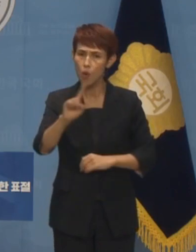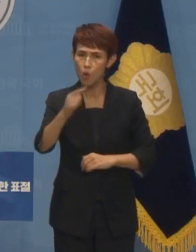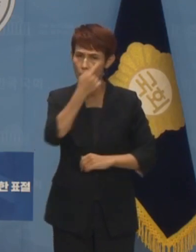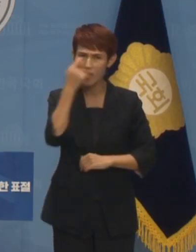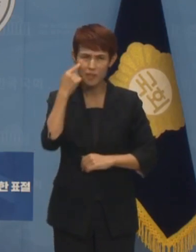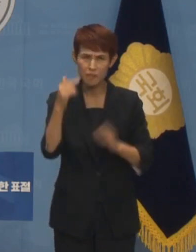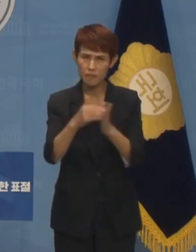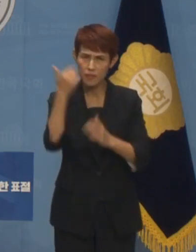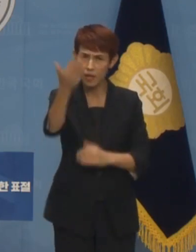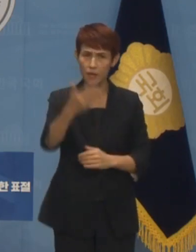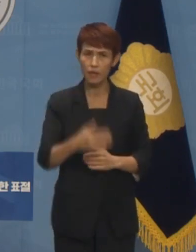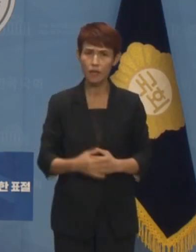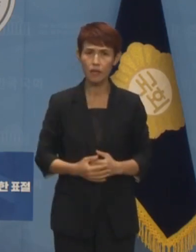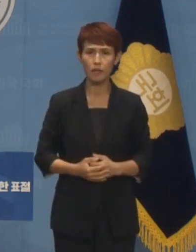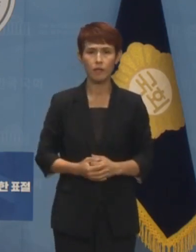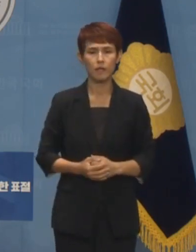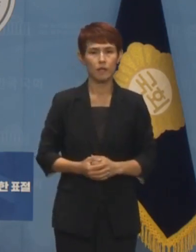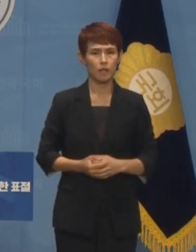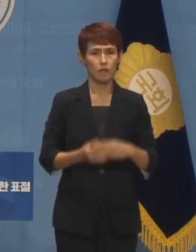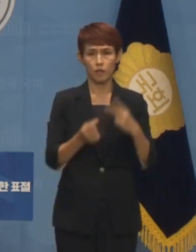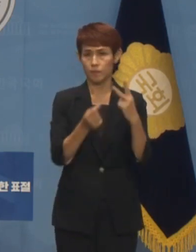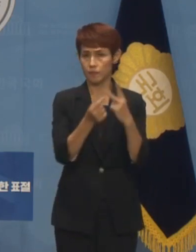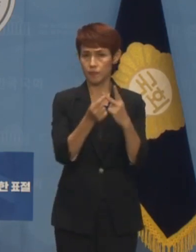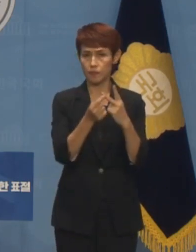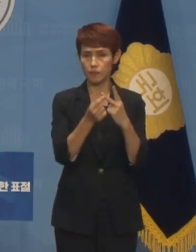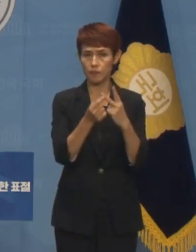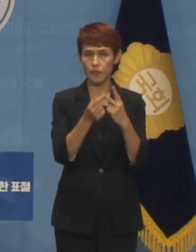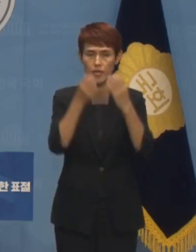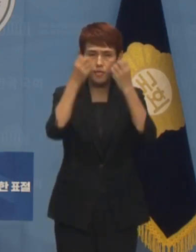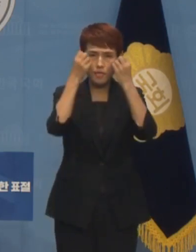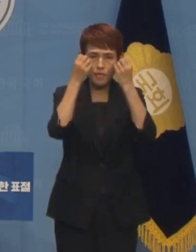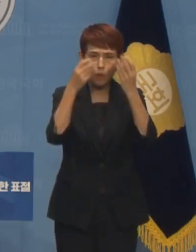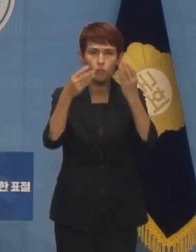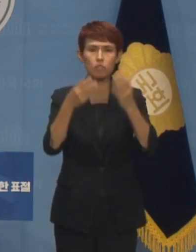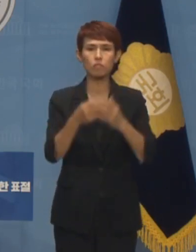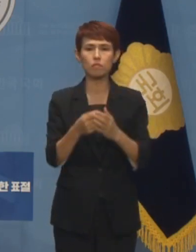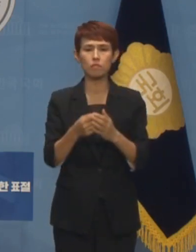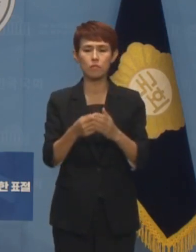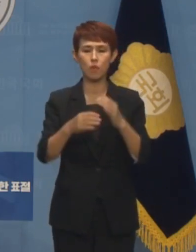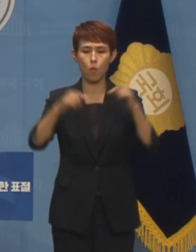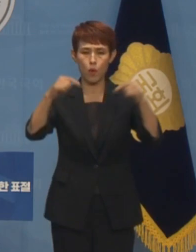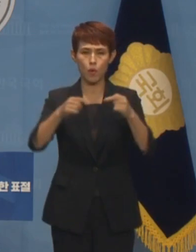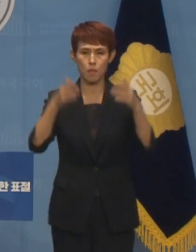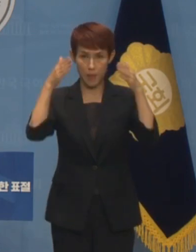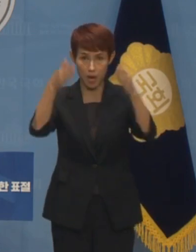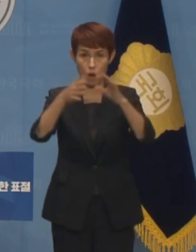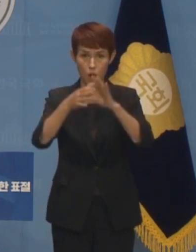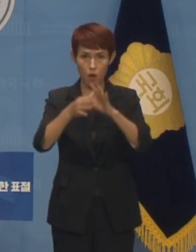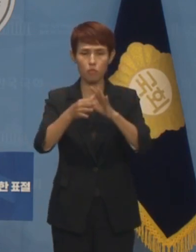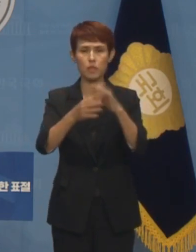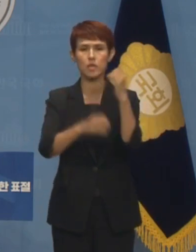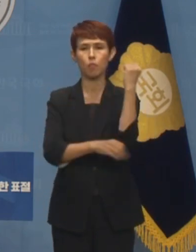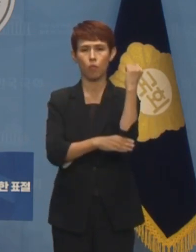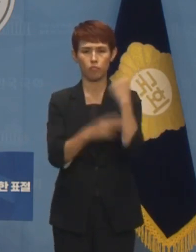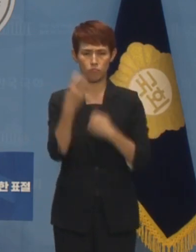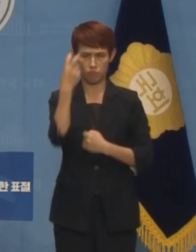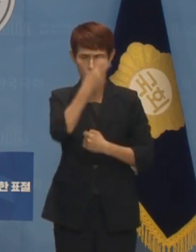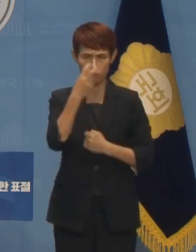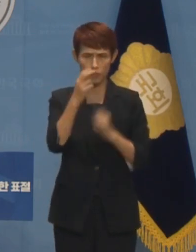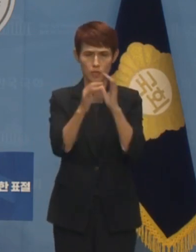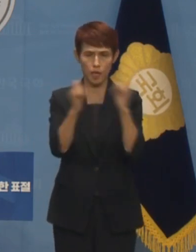확인해 보았는가? 둘째, 새로운 독트린에 대한 기본 방향을 검토한